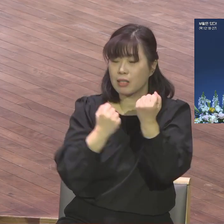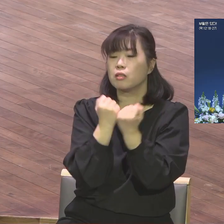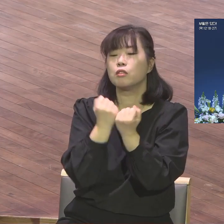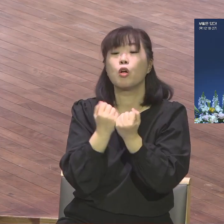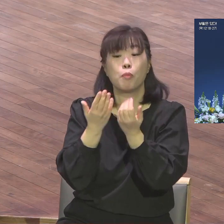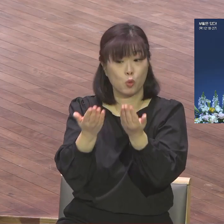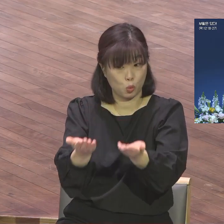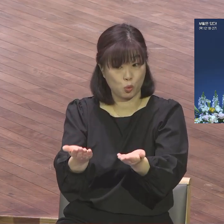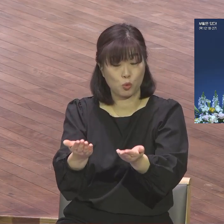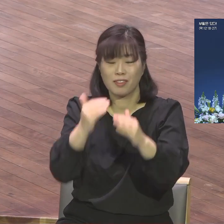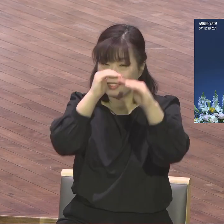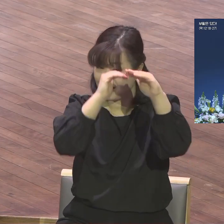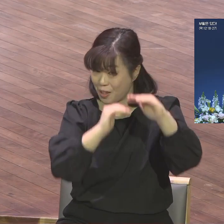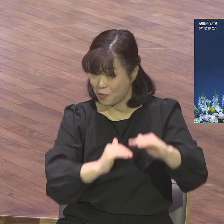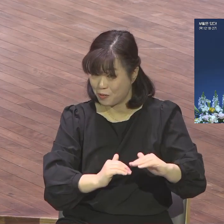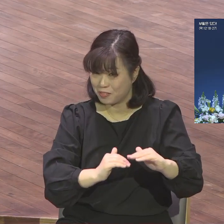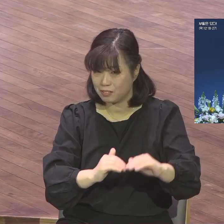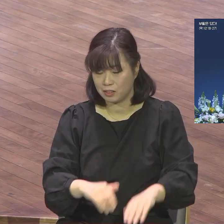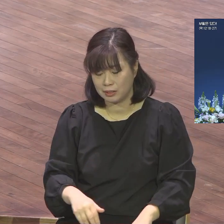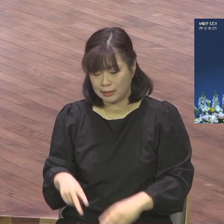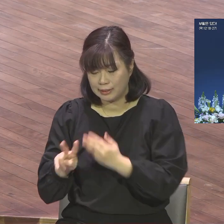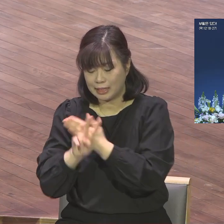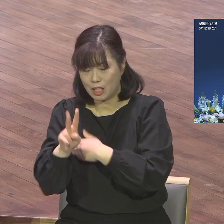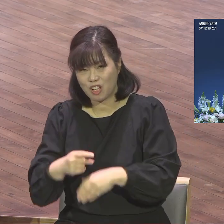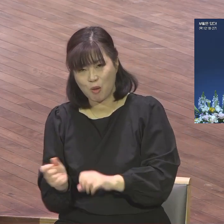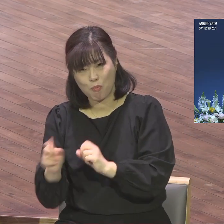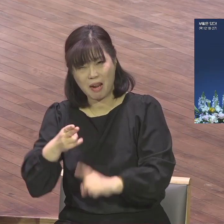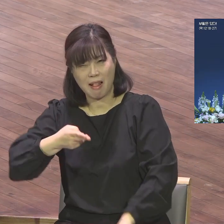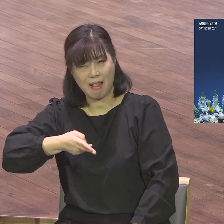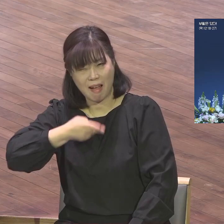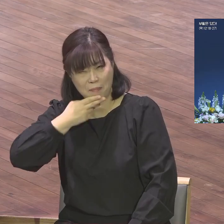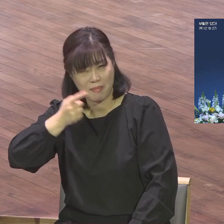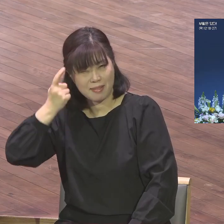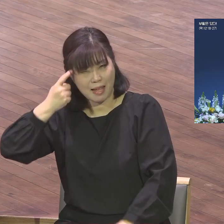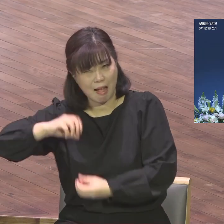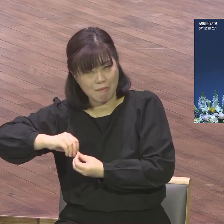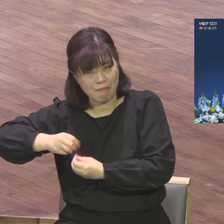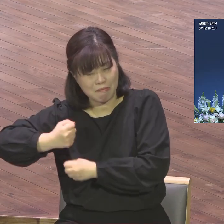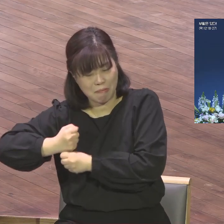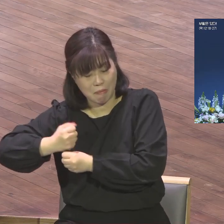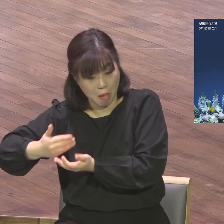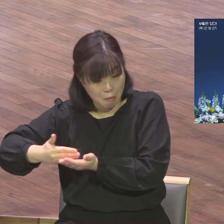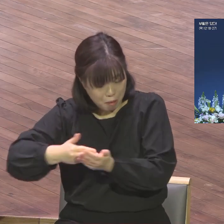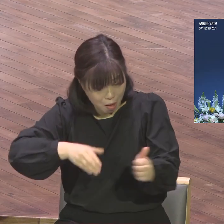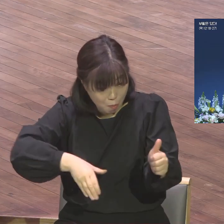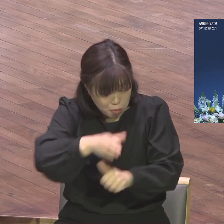그들에게 부활은 있다 라고 쇠기를 박아버렸어요.